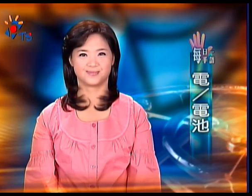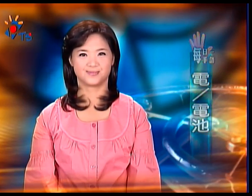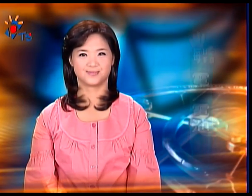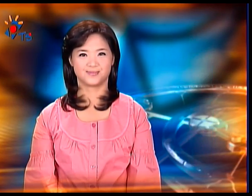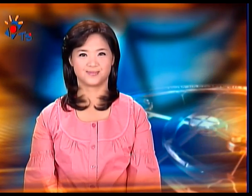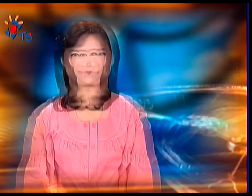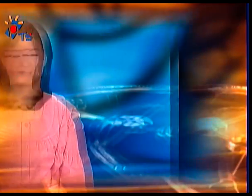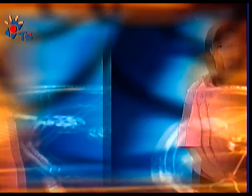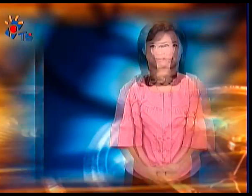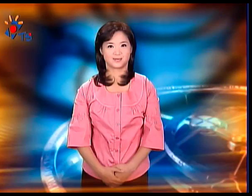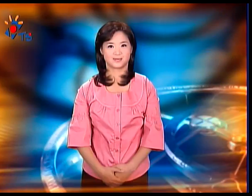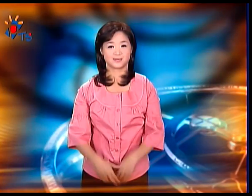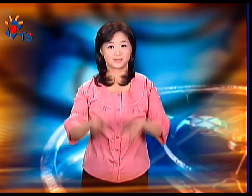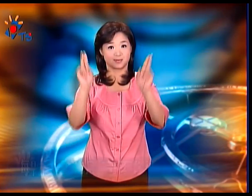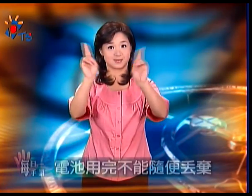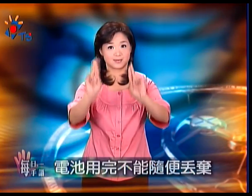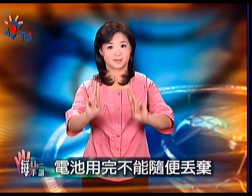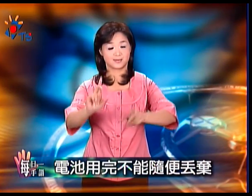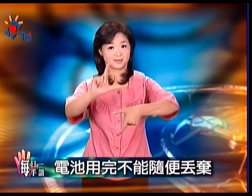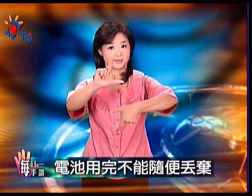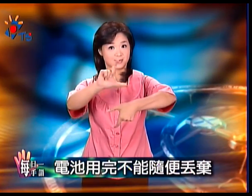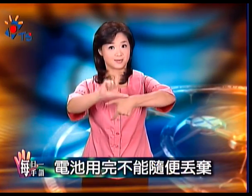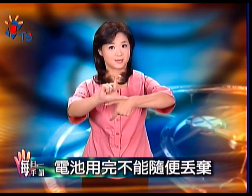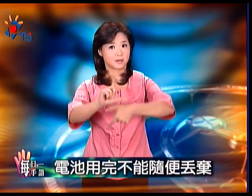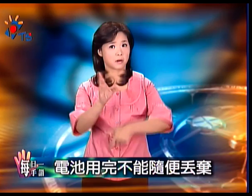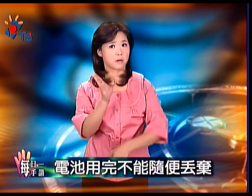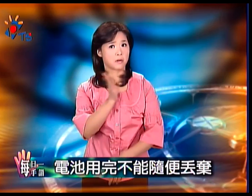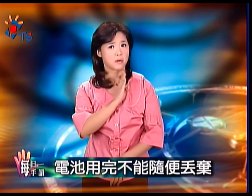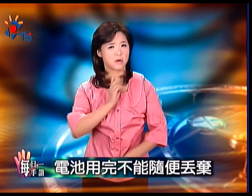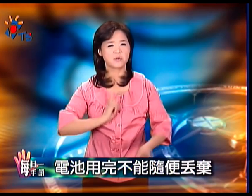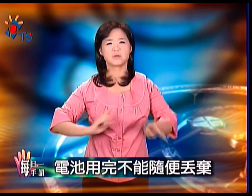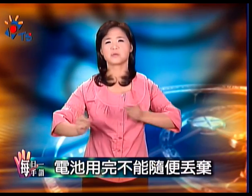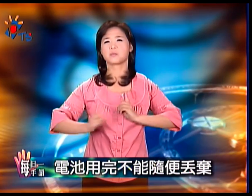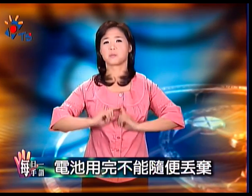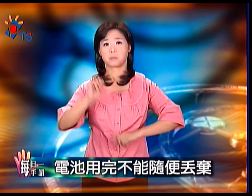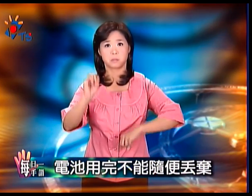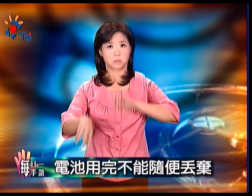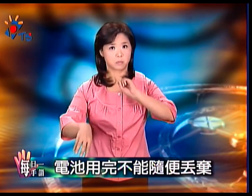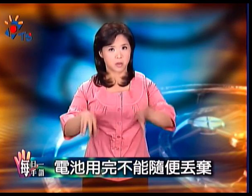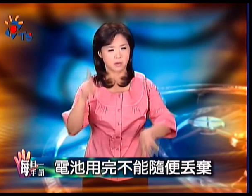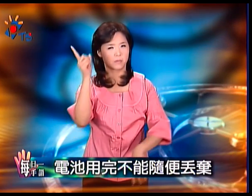电池用完不能随便丢弃。